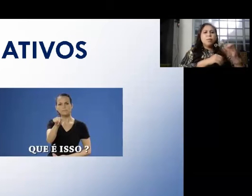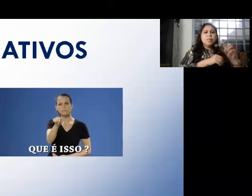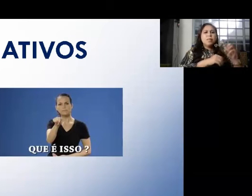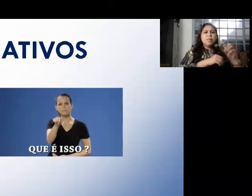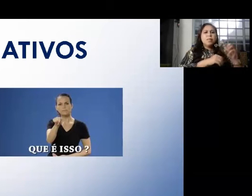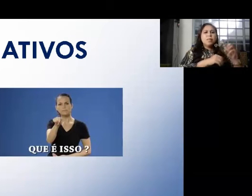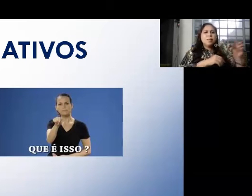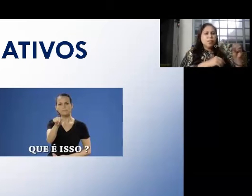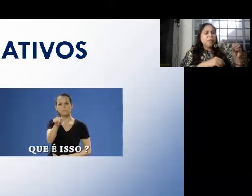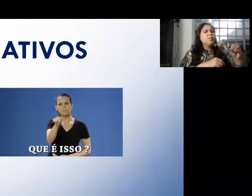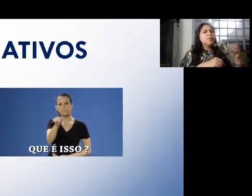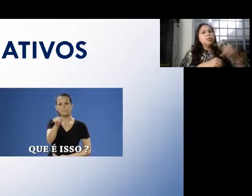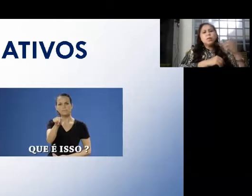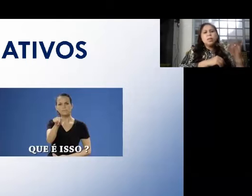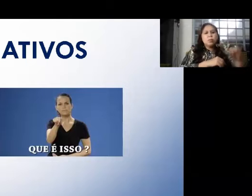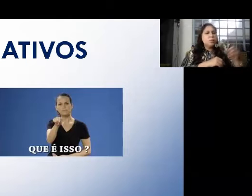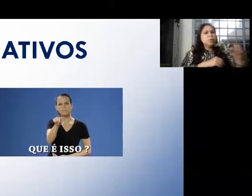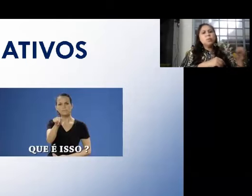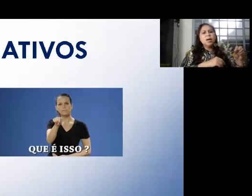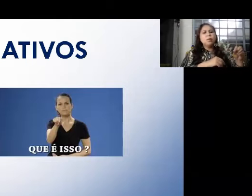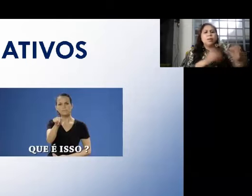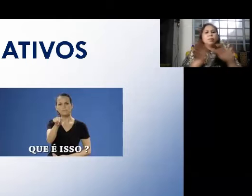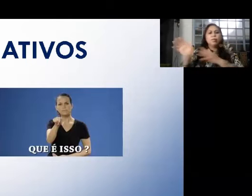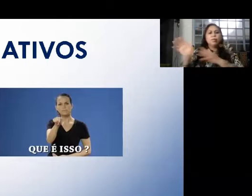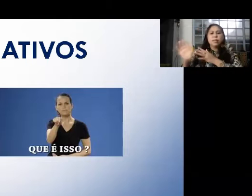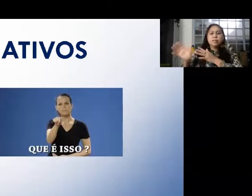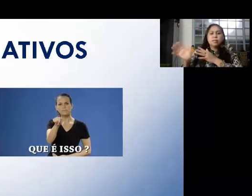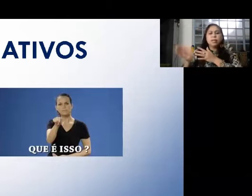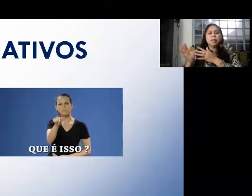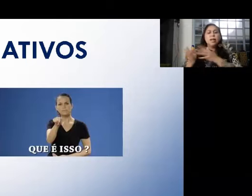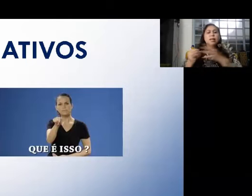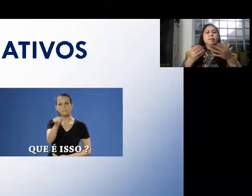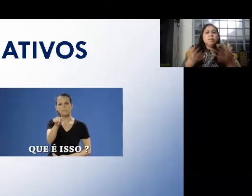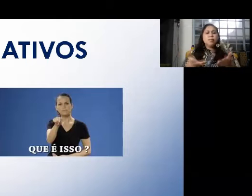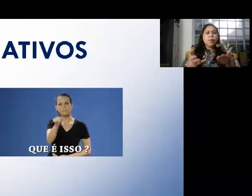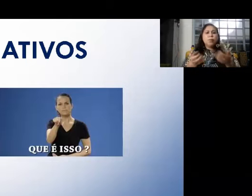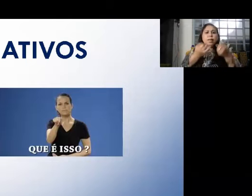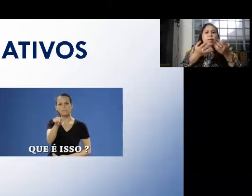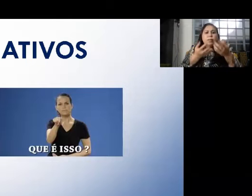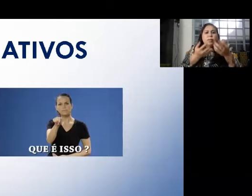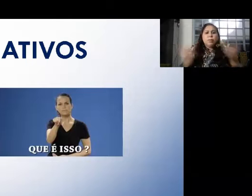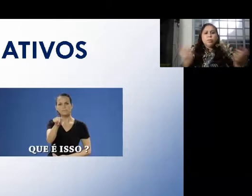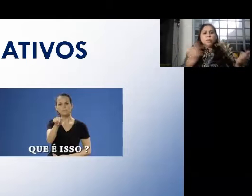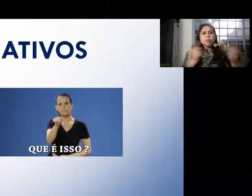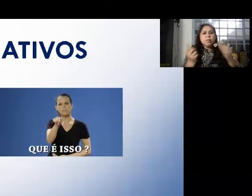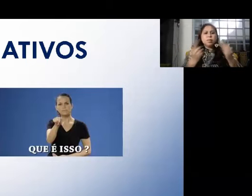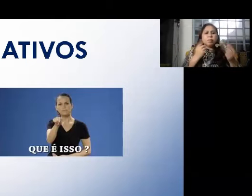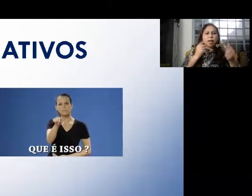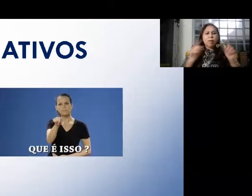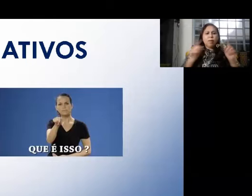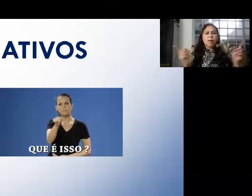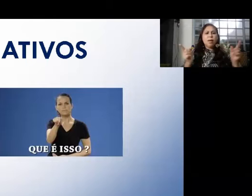Não precisa mais eu ficar toda vez João, João, não, eu vou direcionando. E se eu estiver contando que os dois